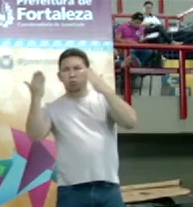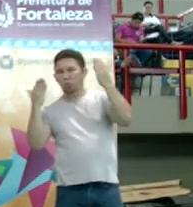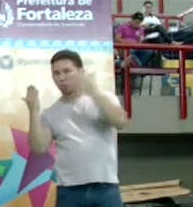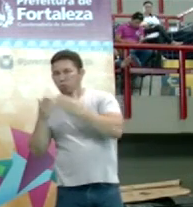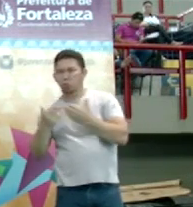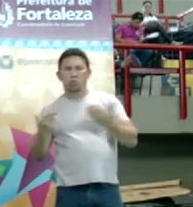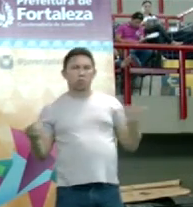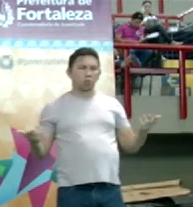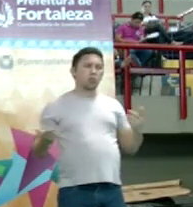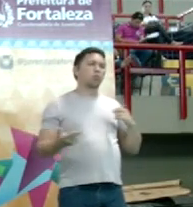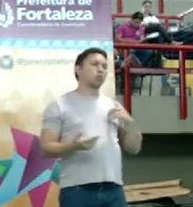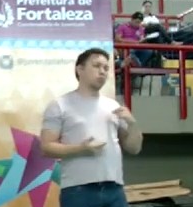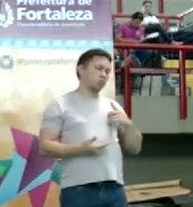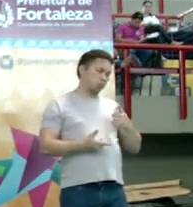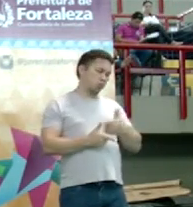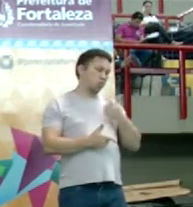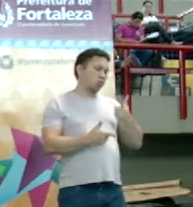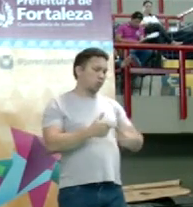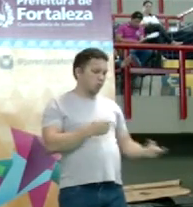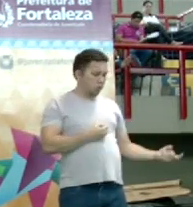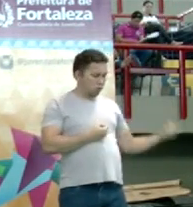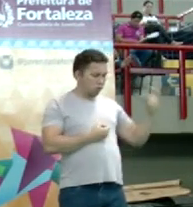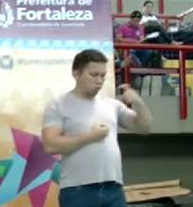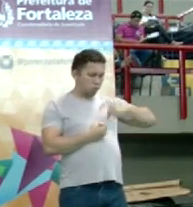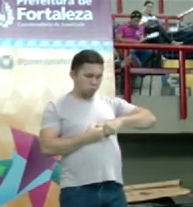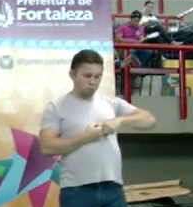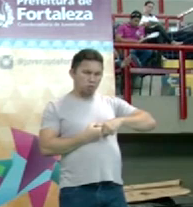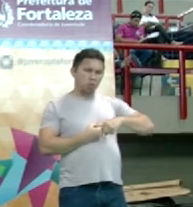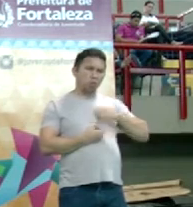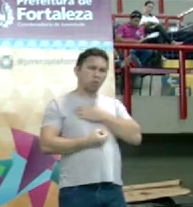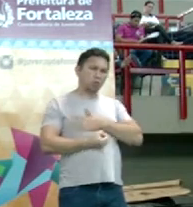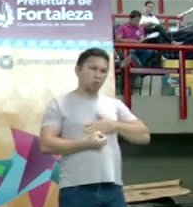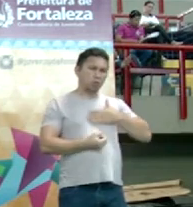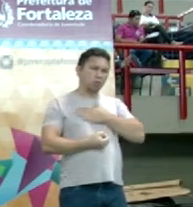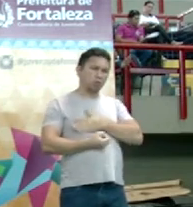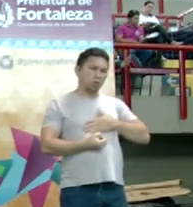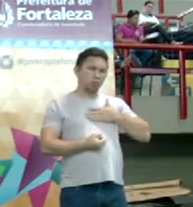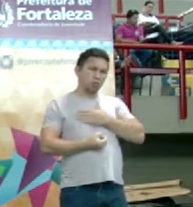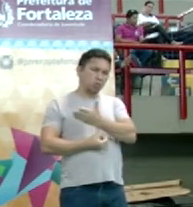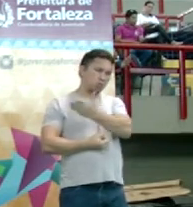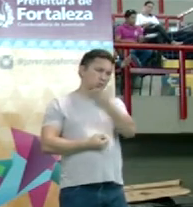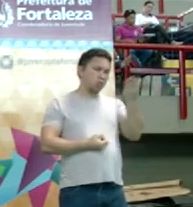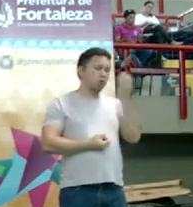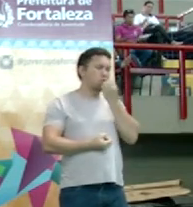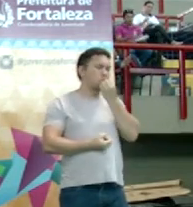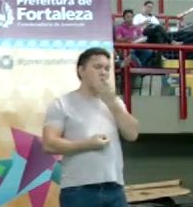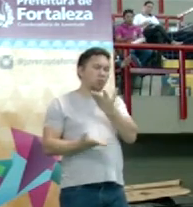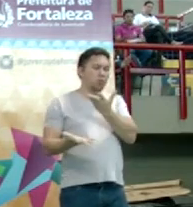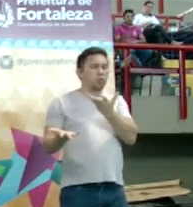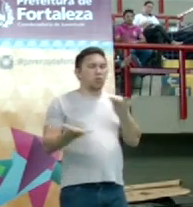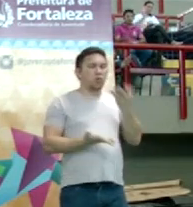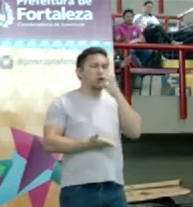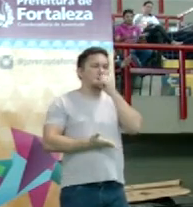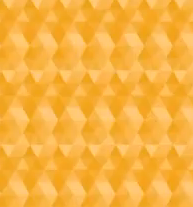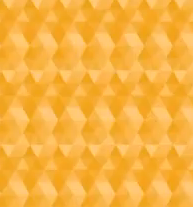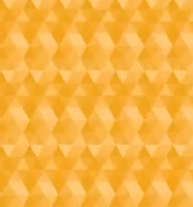alguma forma. Estarei com vocês em breve, com muita satisfação. Tenham um excelente final de semana.